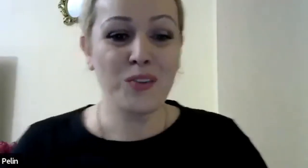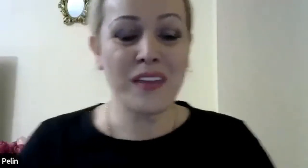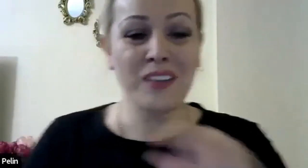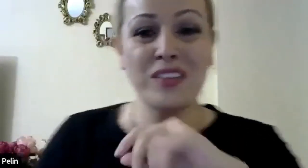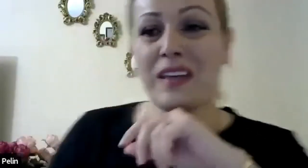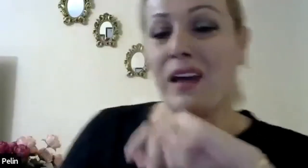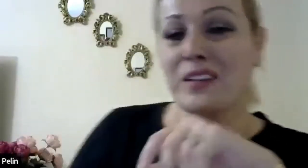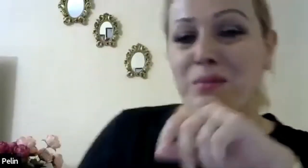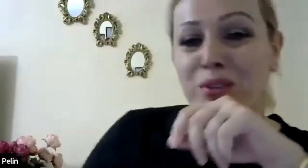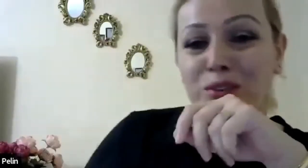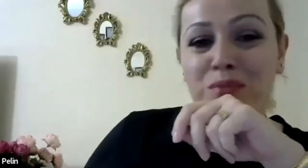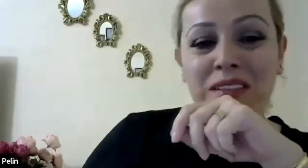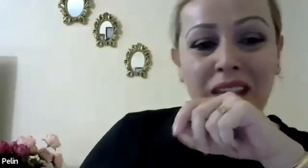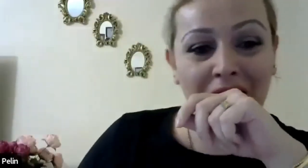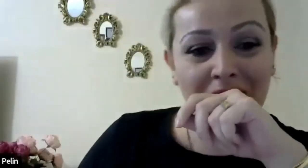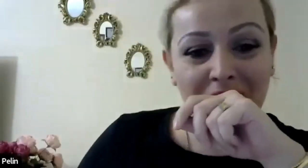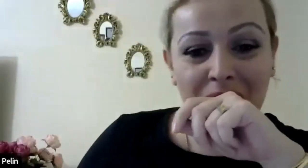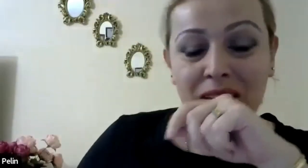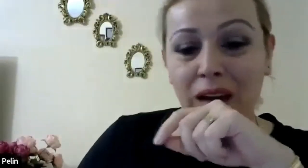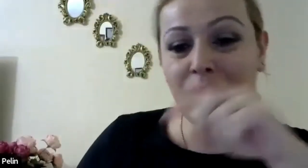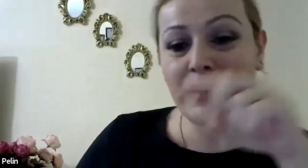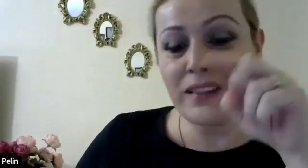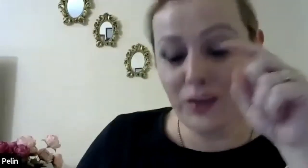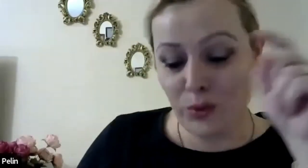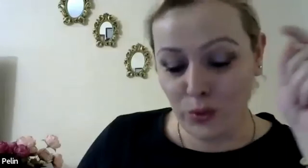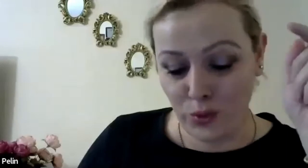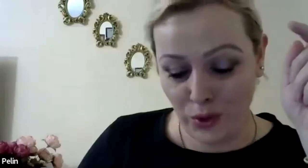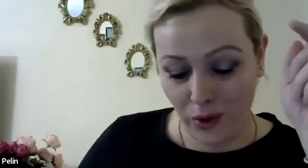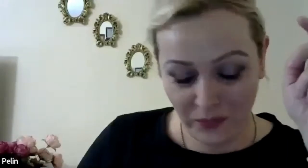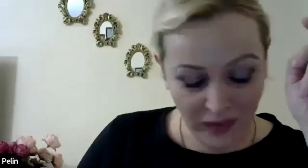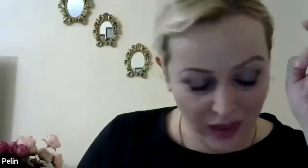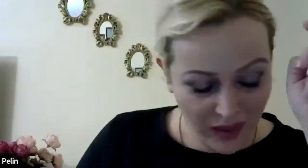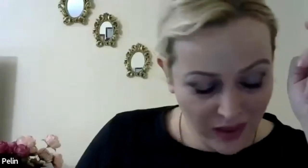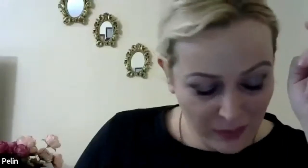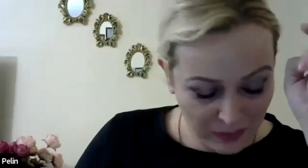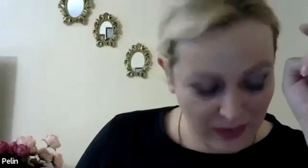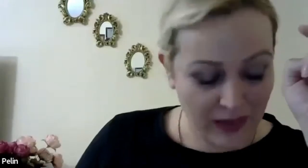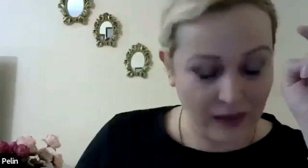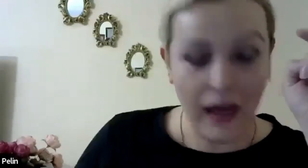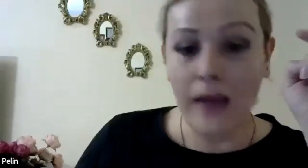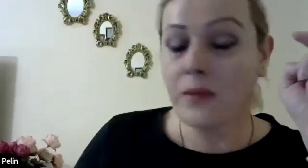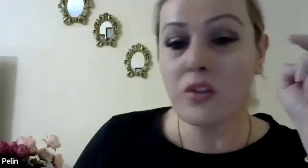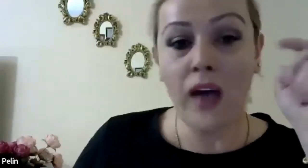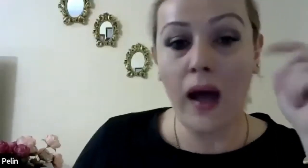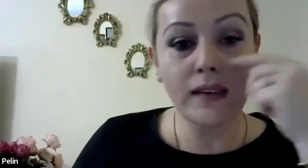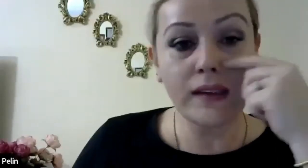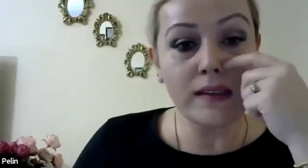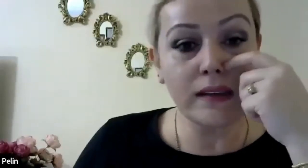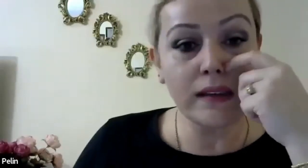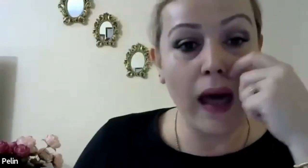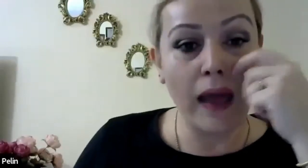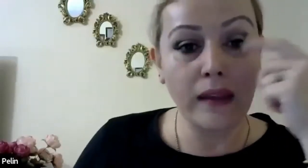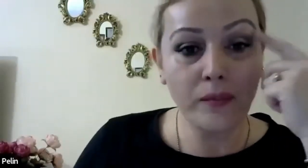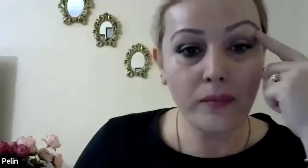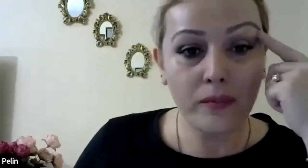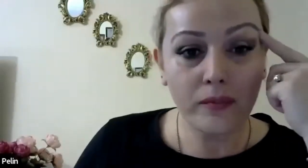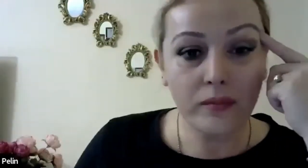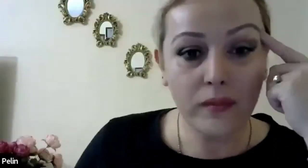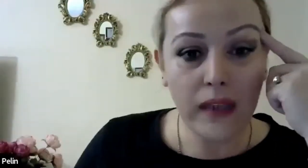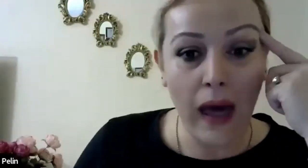O yüzden şey, anlayabiliyorum sizi yani. İnsan bildiğini de unutuyor. Peki, kendim işareti nasıldı? Kendim.